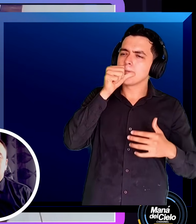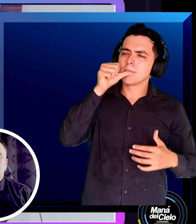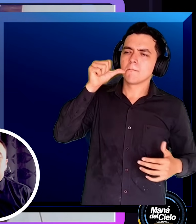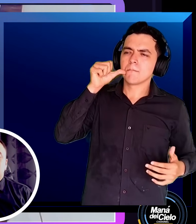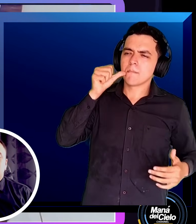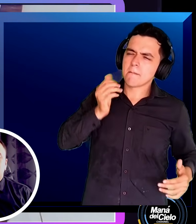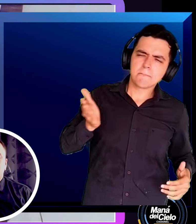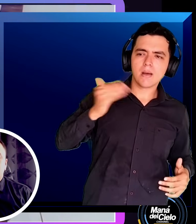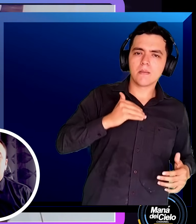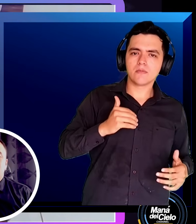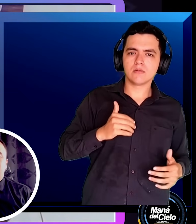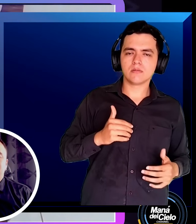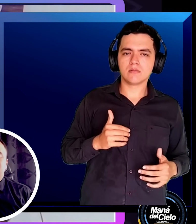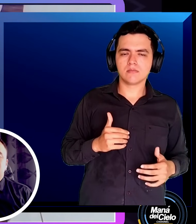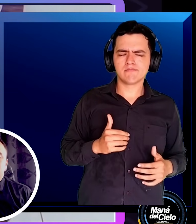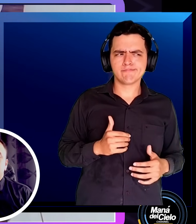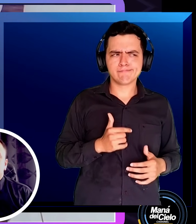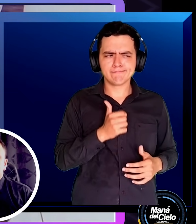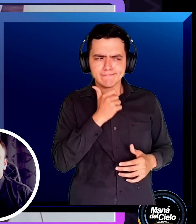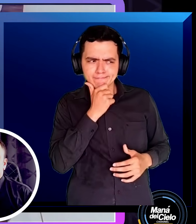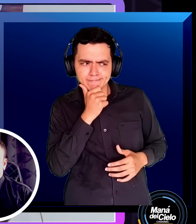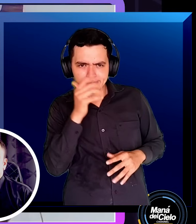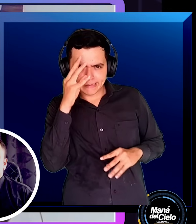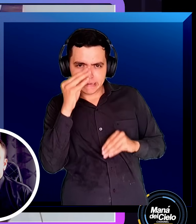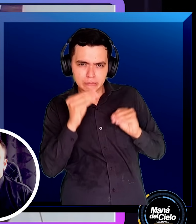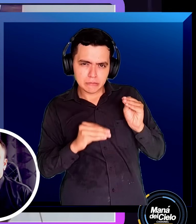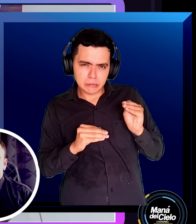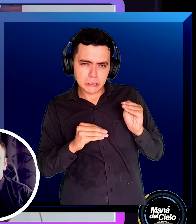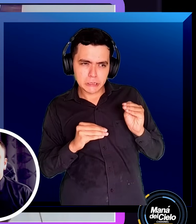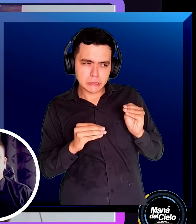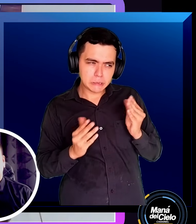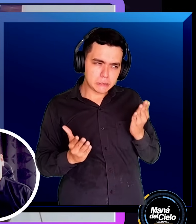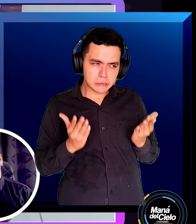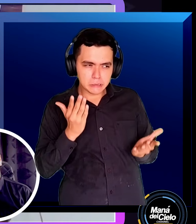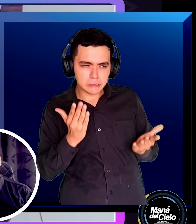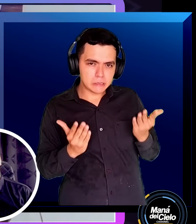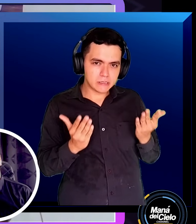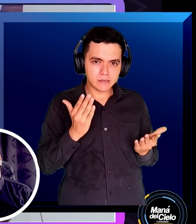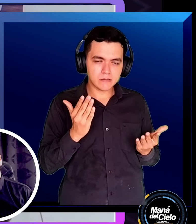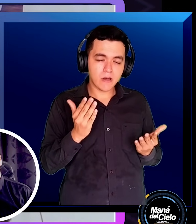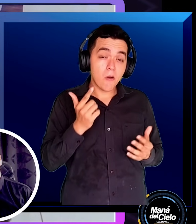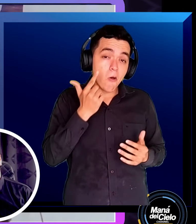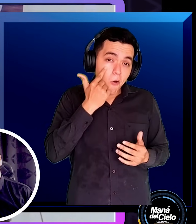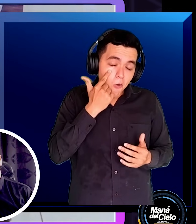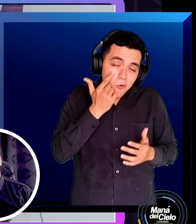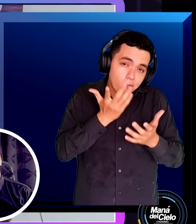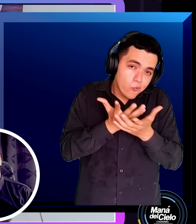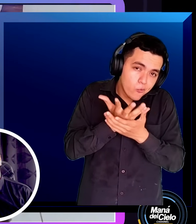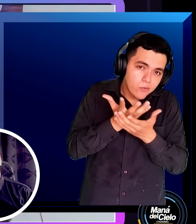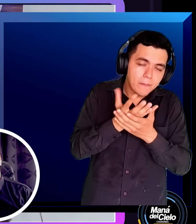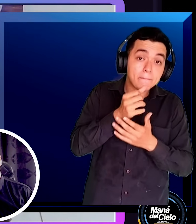Cuando nos invitan a una fiesta, a unos 15 años, a un matrimonio, vamos a un luto, hermanos. No.